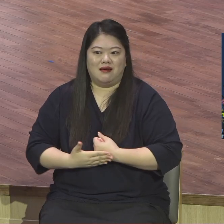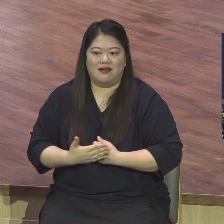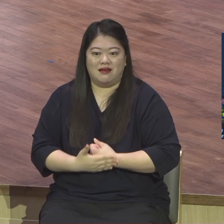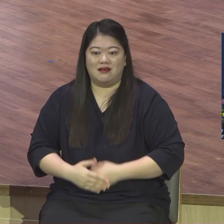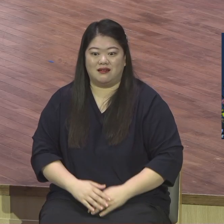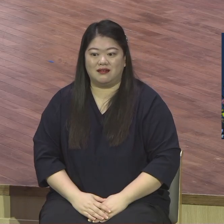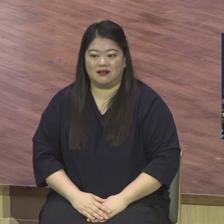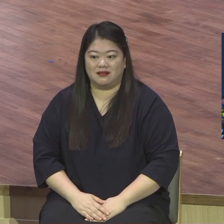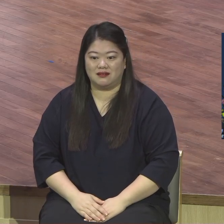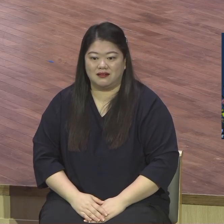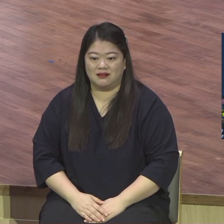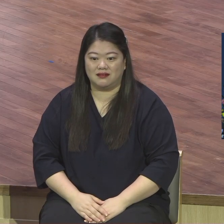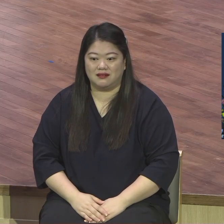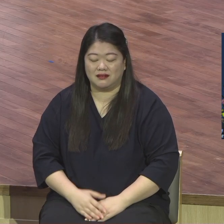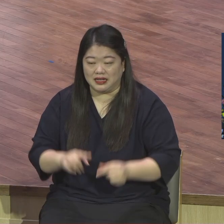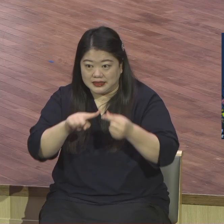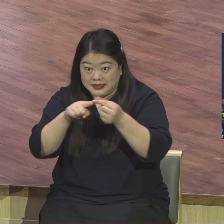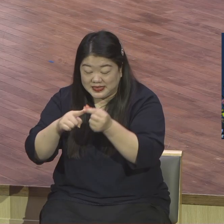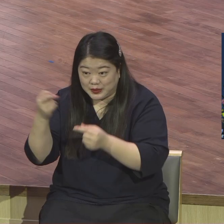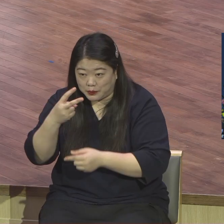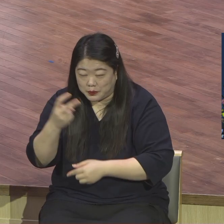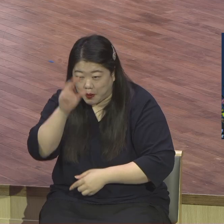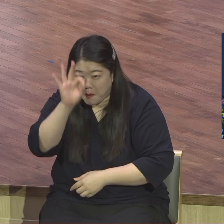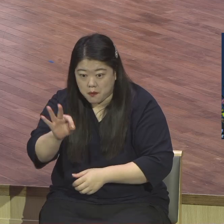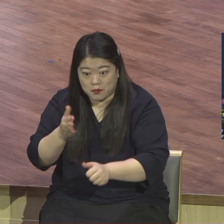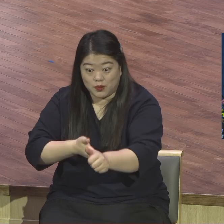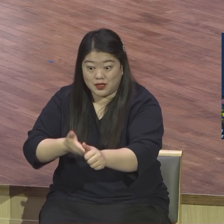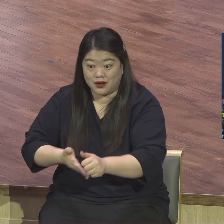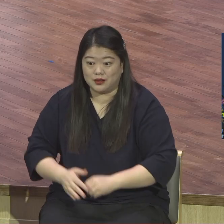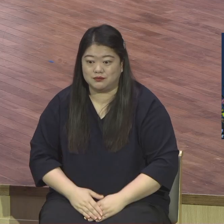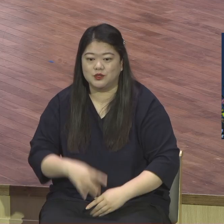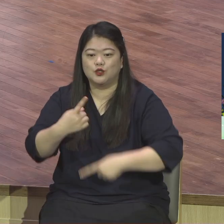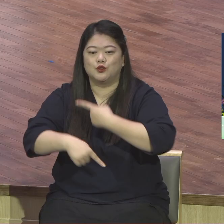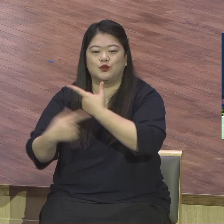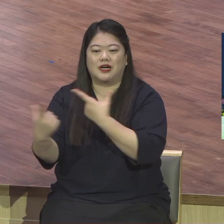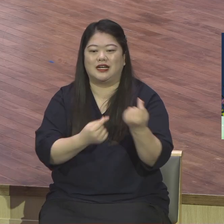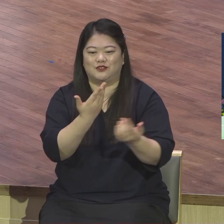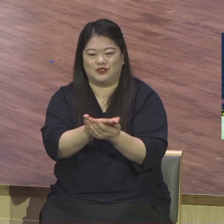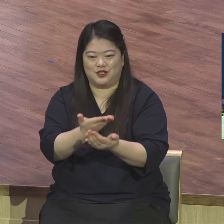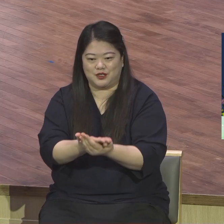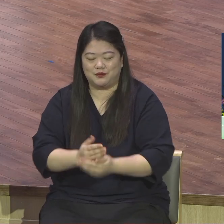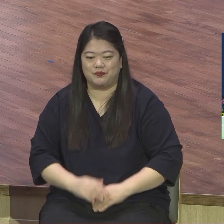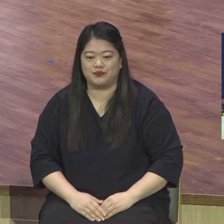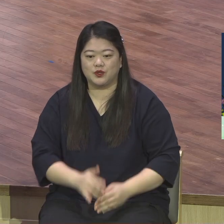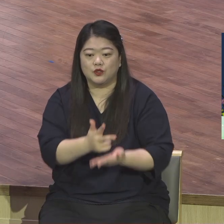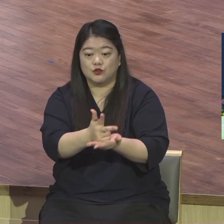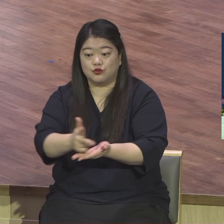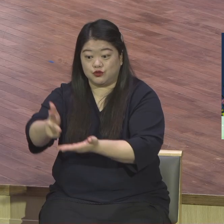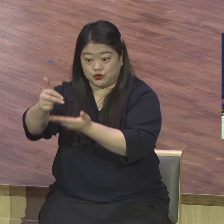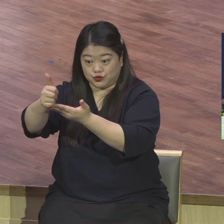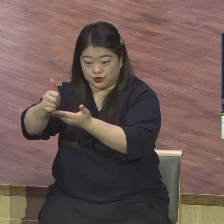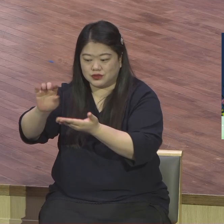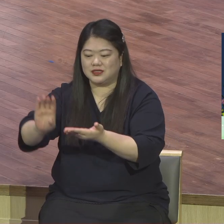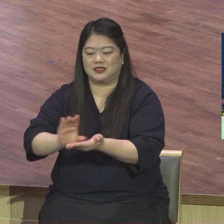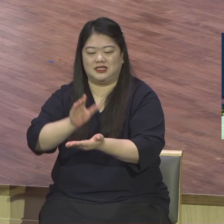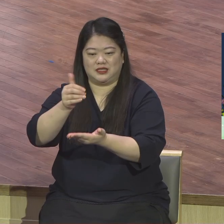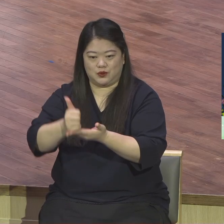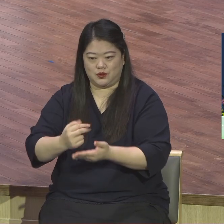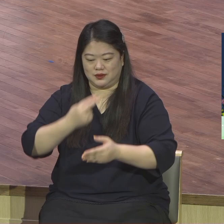찬양을 평소에도 많이 부르시기를 바랍니다. 신앙 고백합니다. 주는